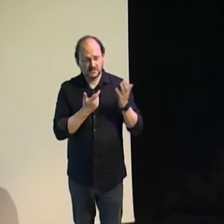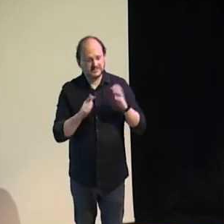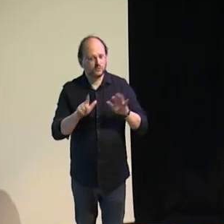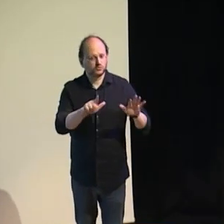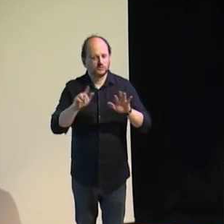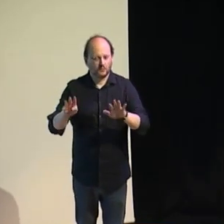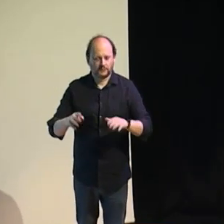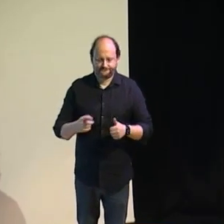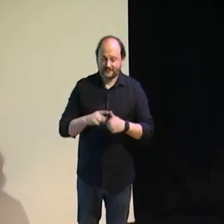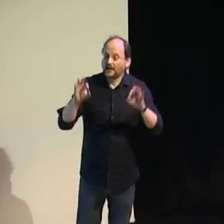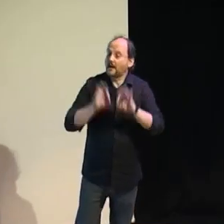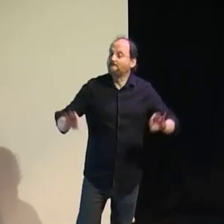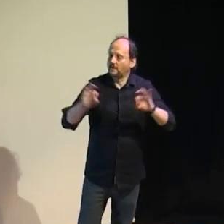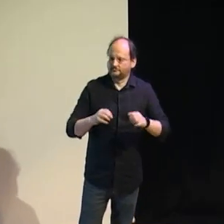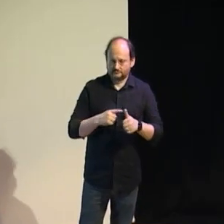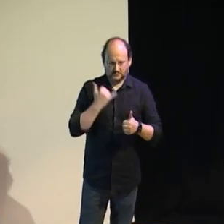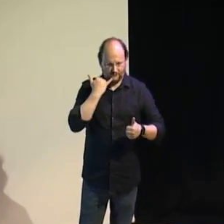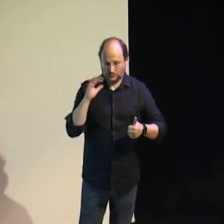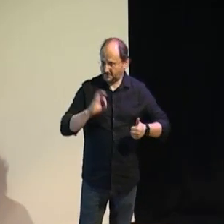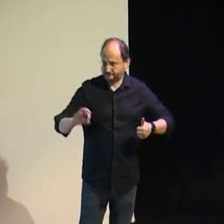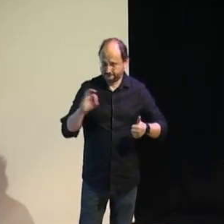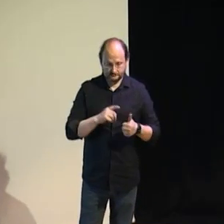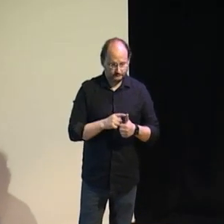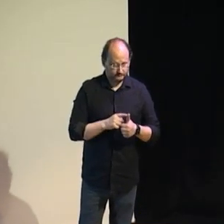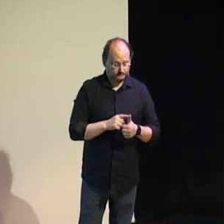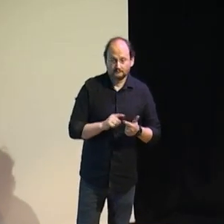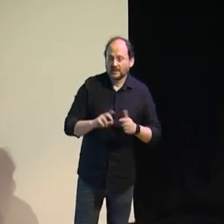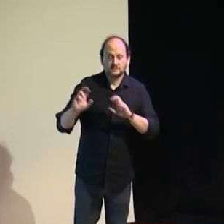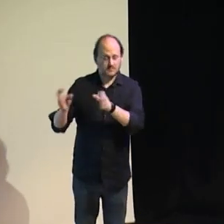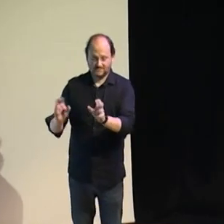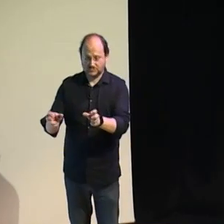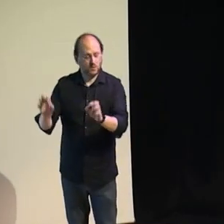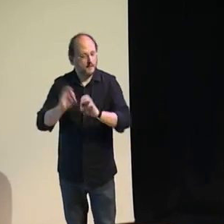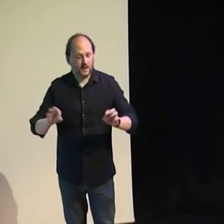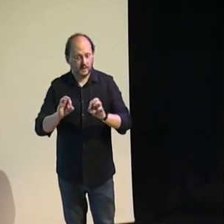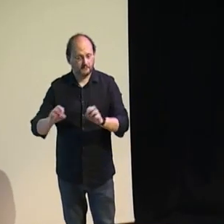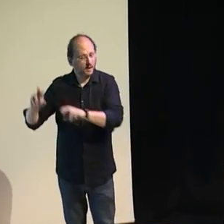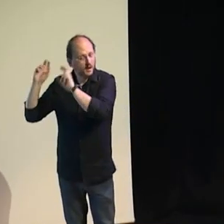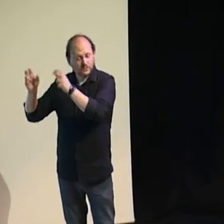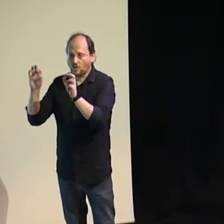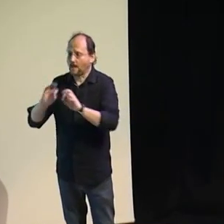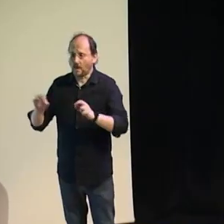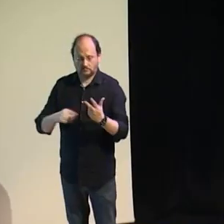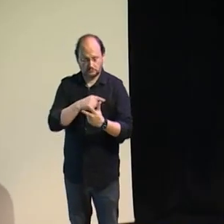Puisque à l'époque, en 1779, il n'y avait pas de téléphone, il n'y avait pas de télévision, il n'y avait pas de